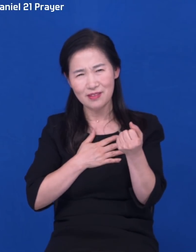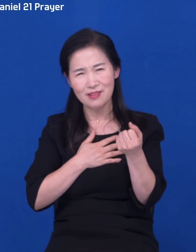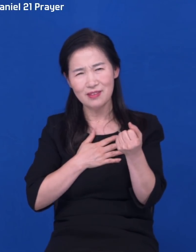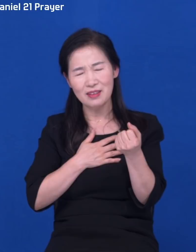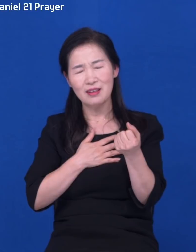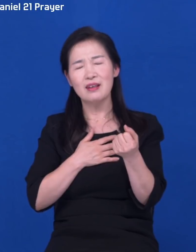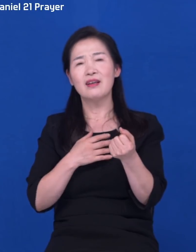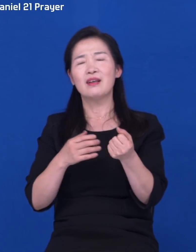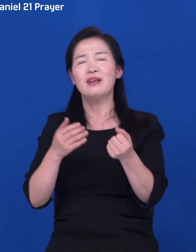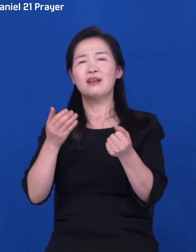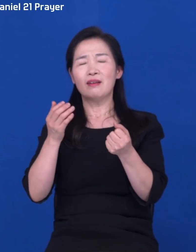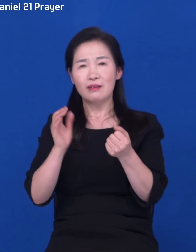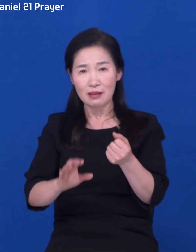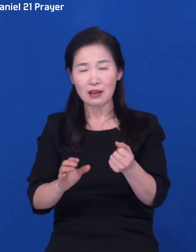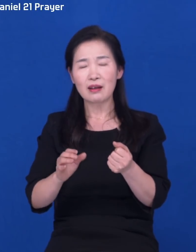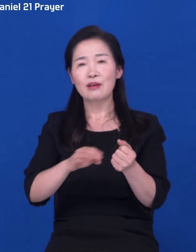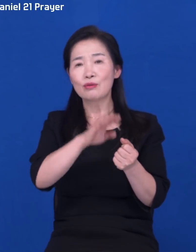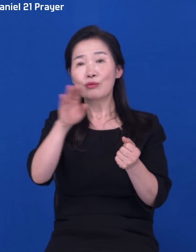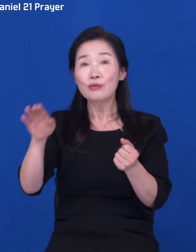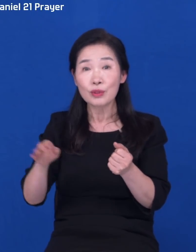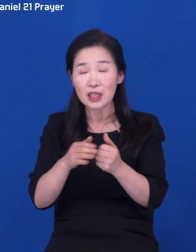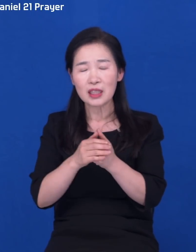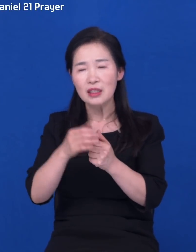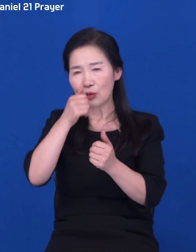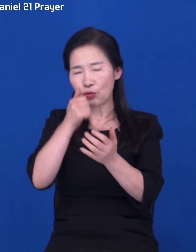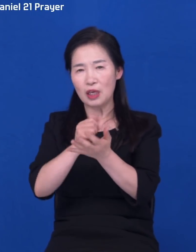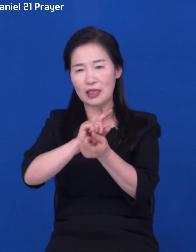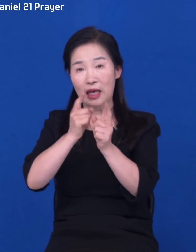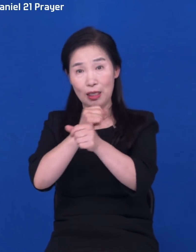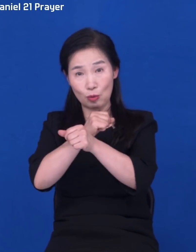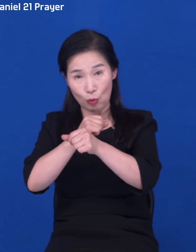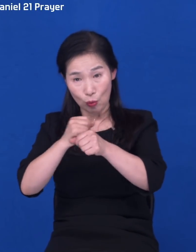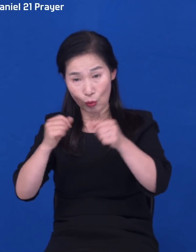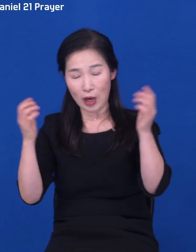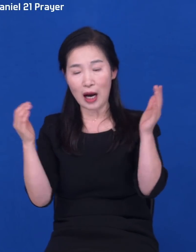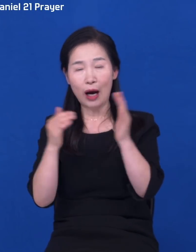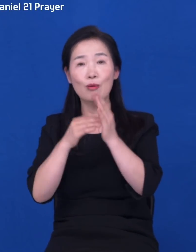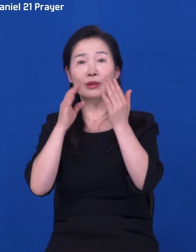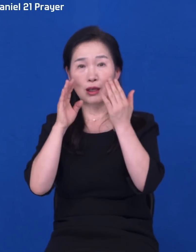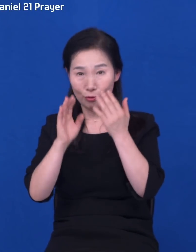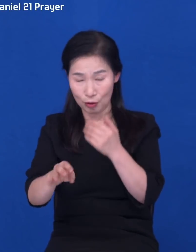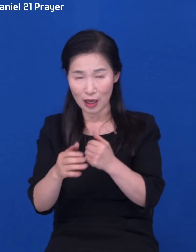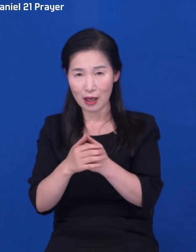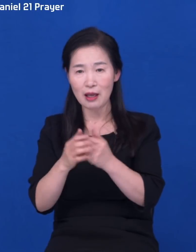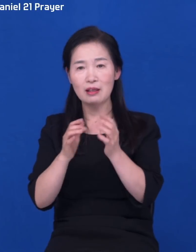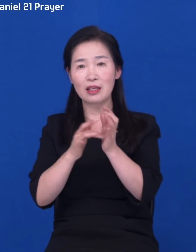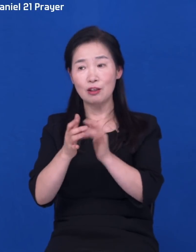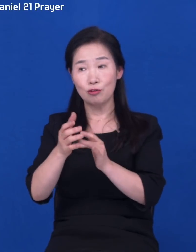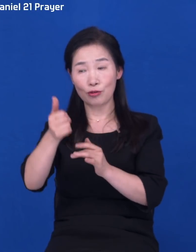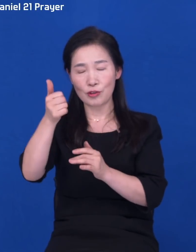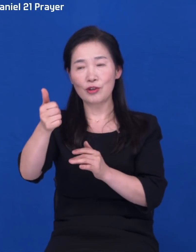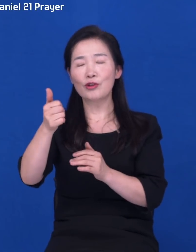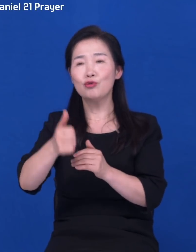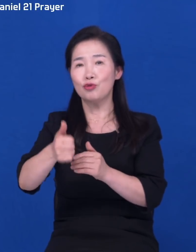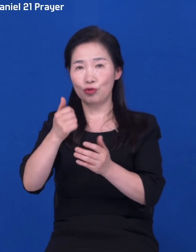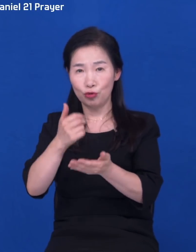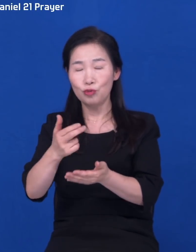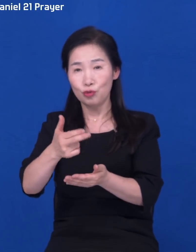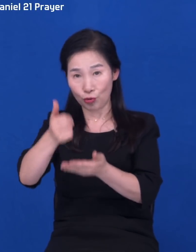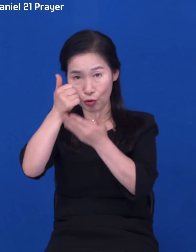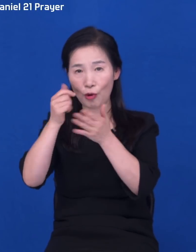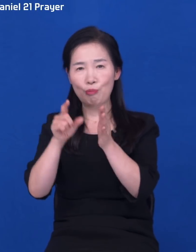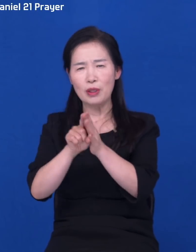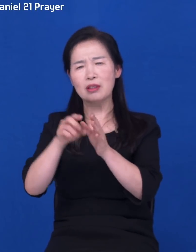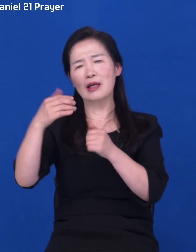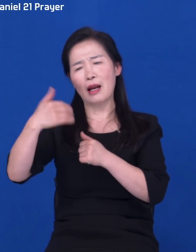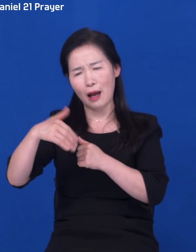불러주실 때는 우리 죄를 십자가에서 대속하신 다음에 그리고 그 예수를 주로 믿어라 하신 내용이 설명이 나와